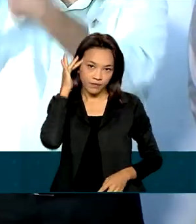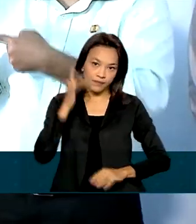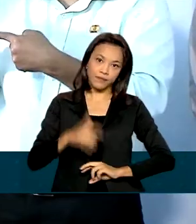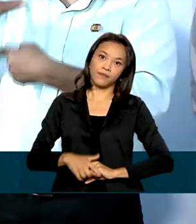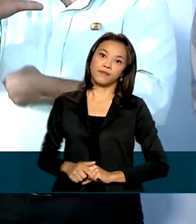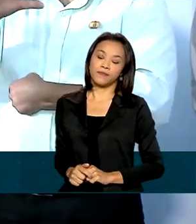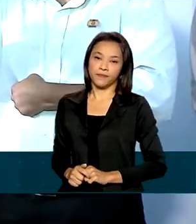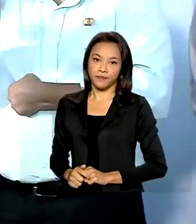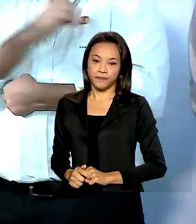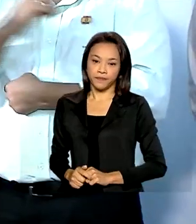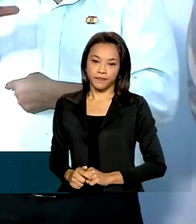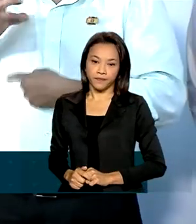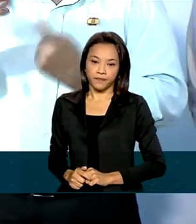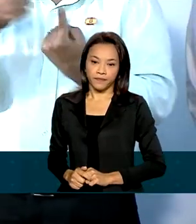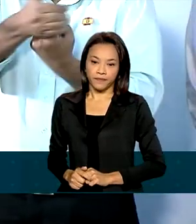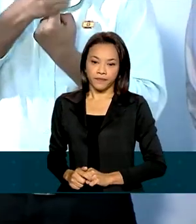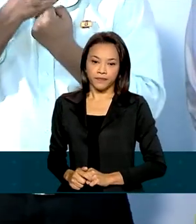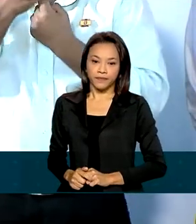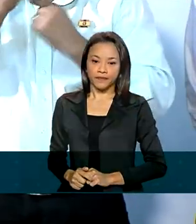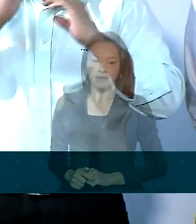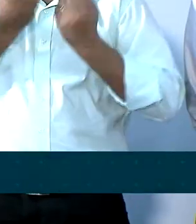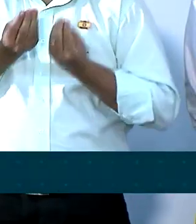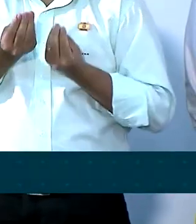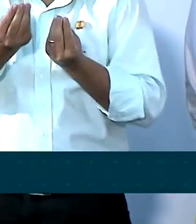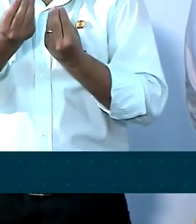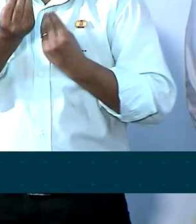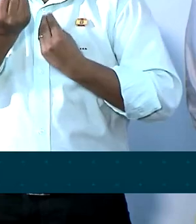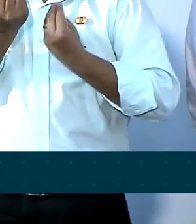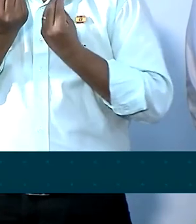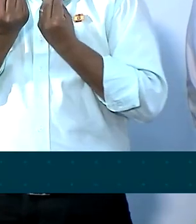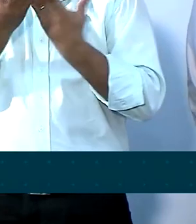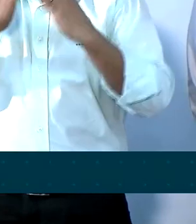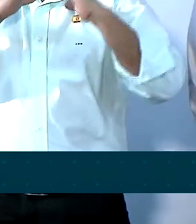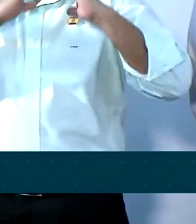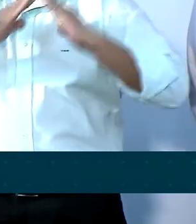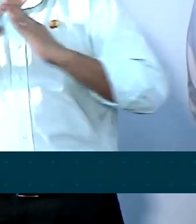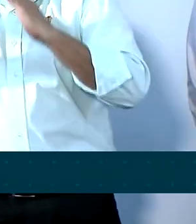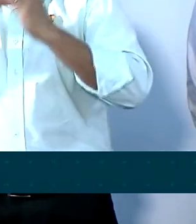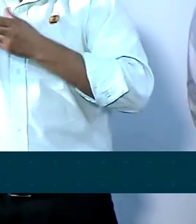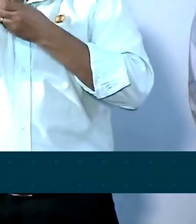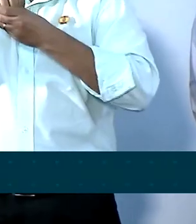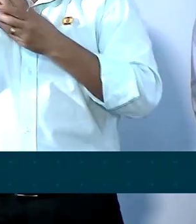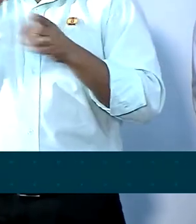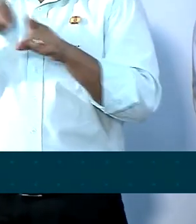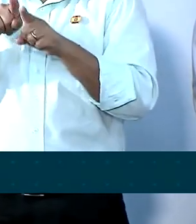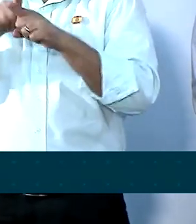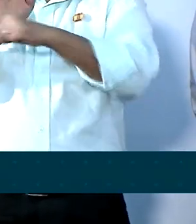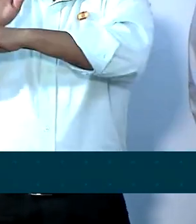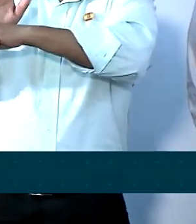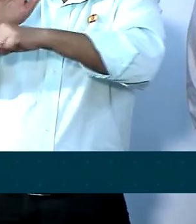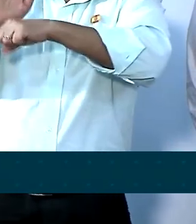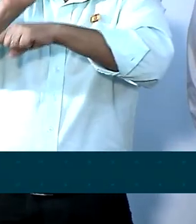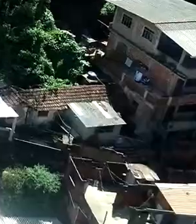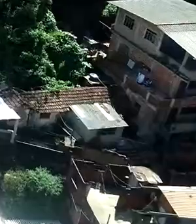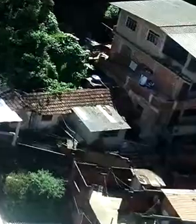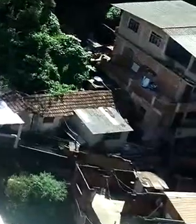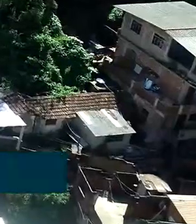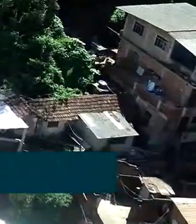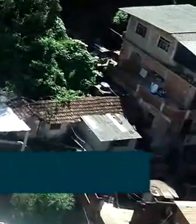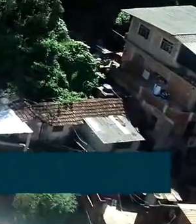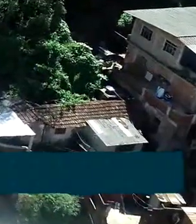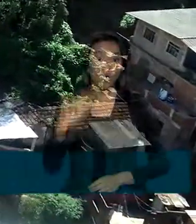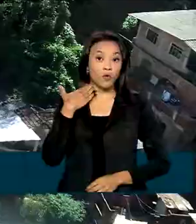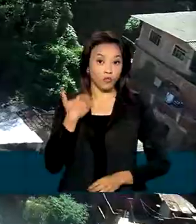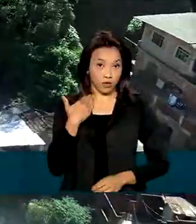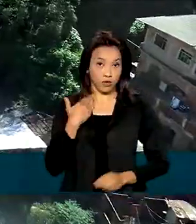e abrigamento das pessoas, né, dando todo o suporte ao governo do estado, ao município de Petrópolis. A Caixa